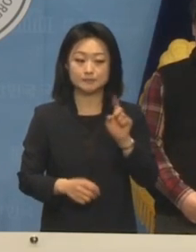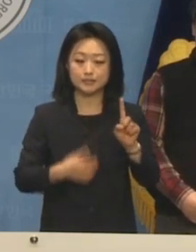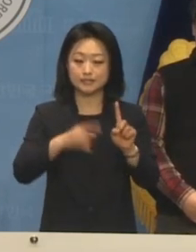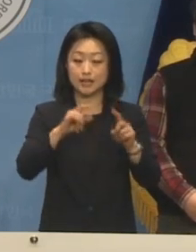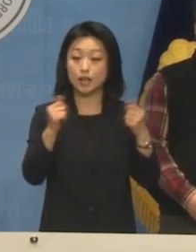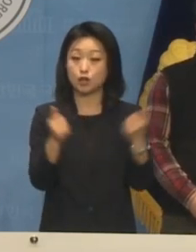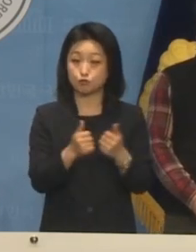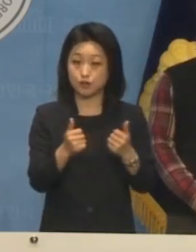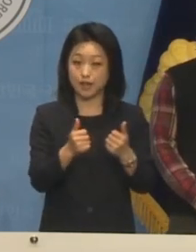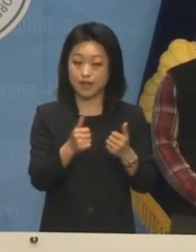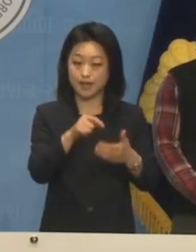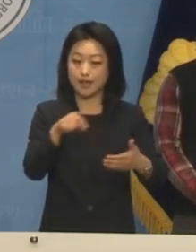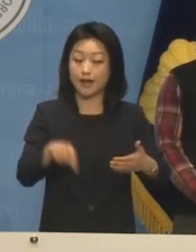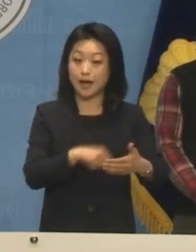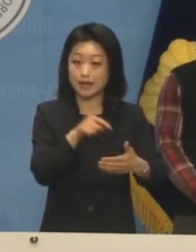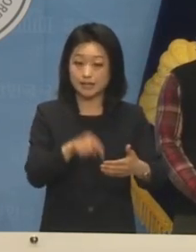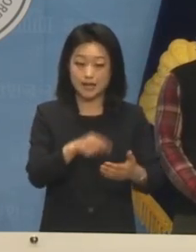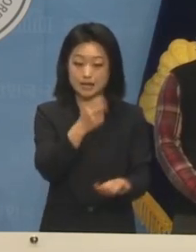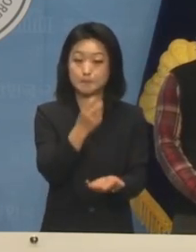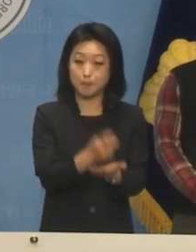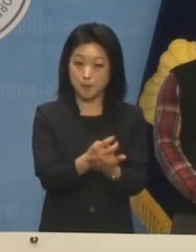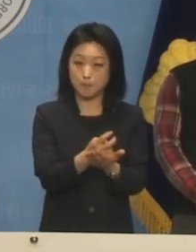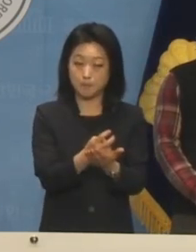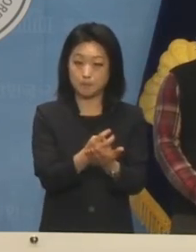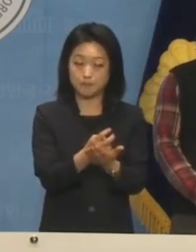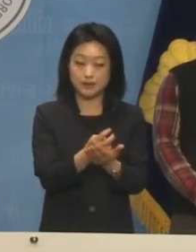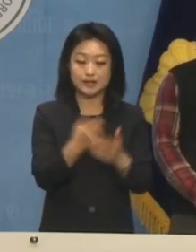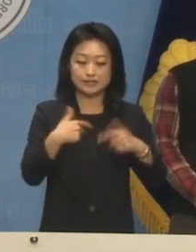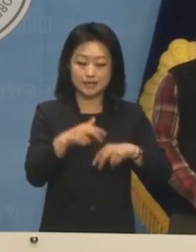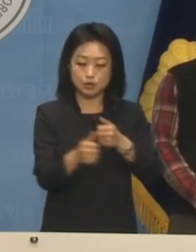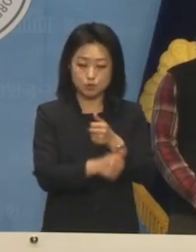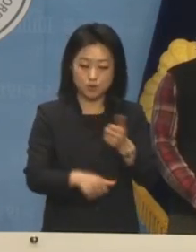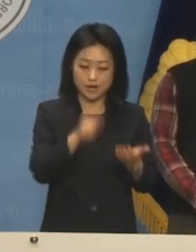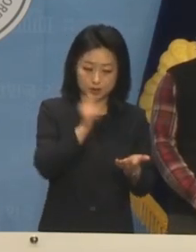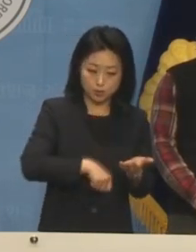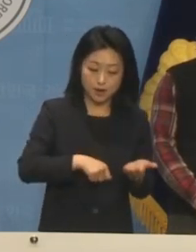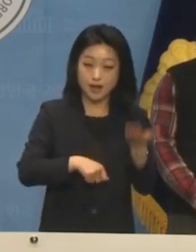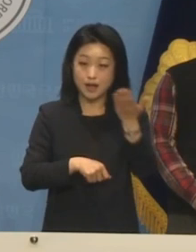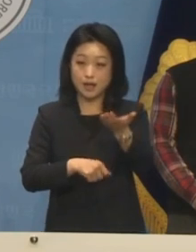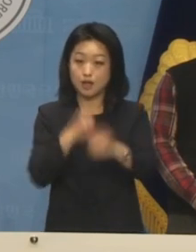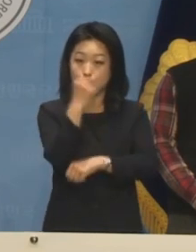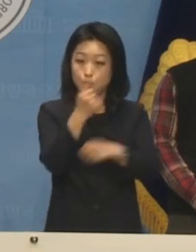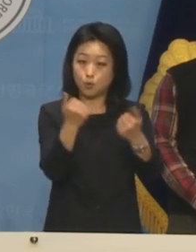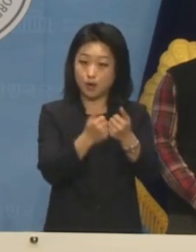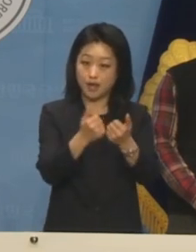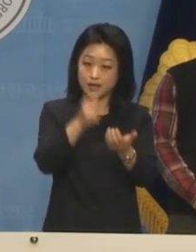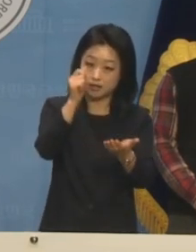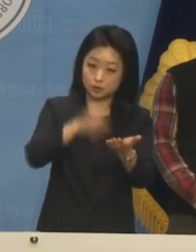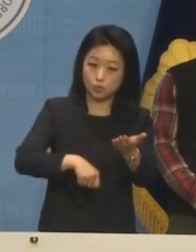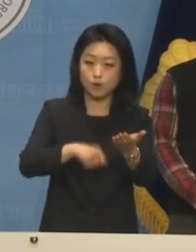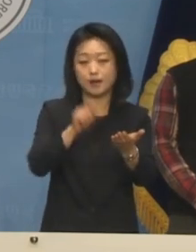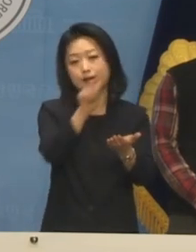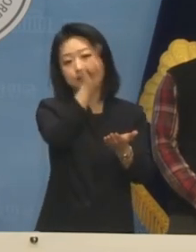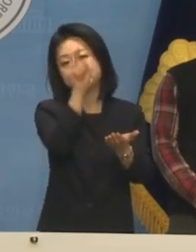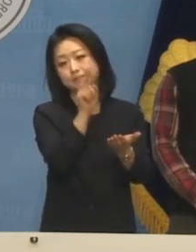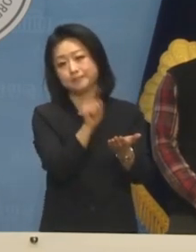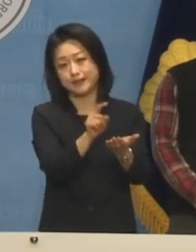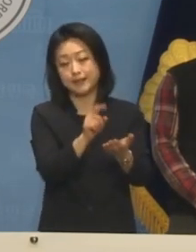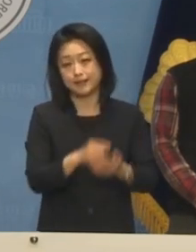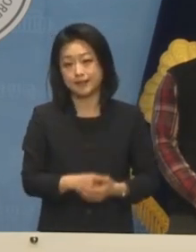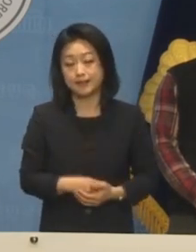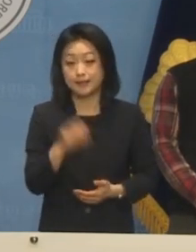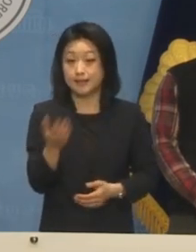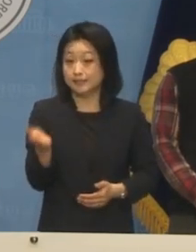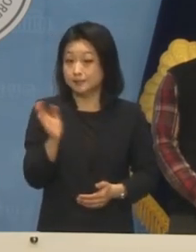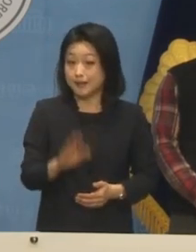국회의 임기로 미루어 보아 이 법안이 상임위를 통과해서 본회의까지 갈 수 있을지 여부는 대단히 미지수입니다.